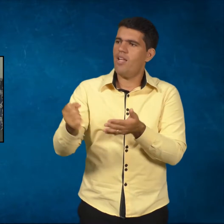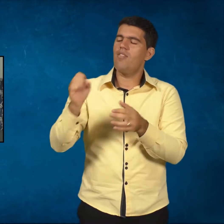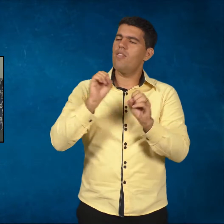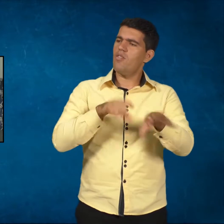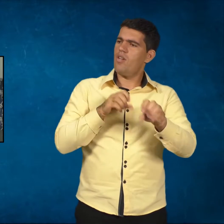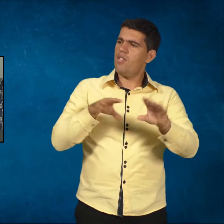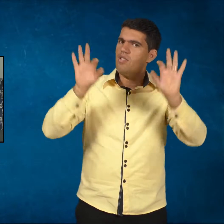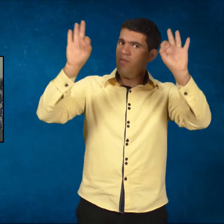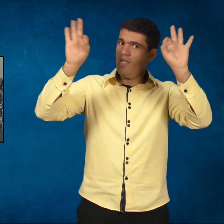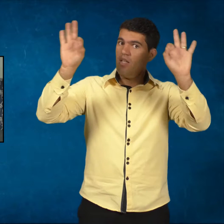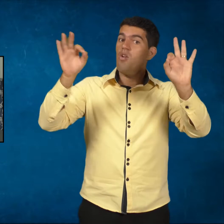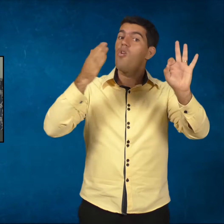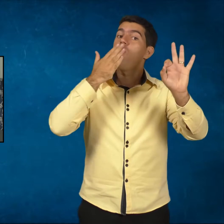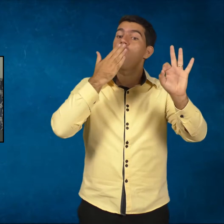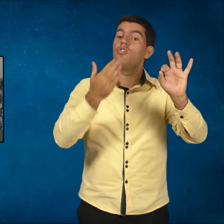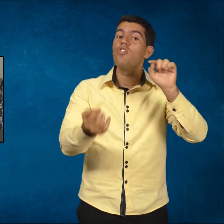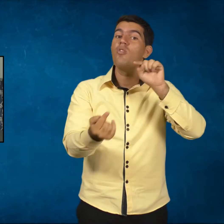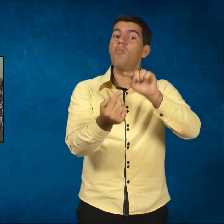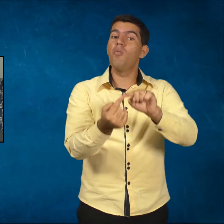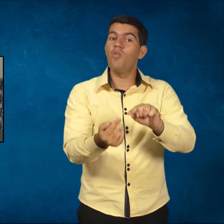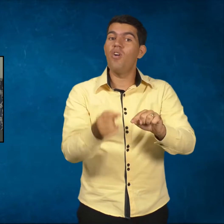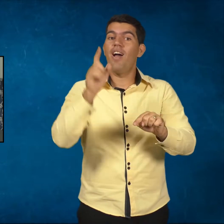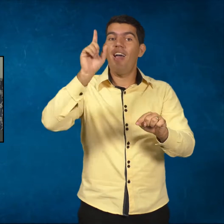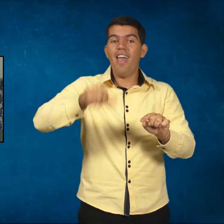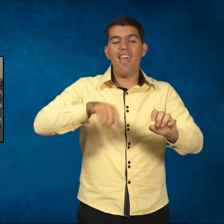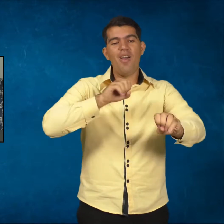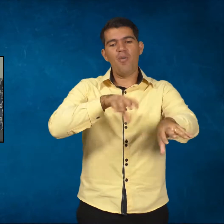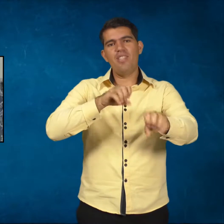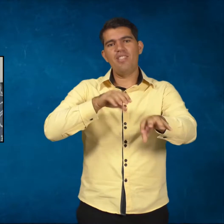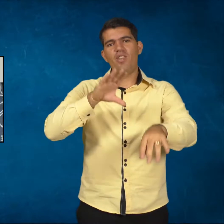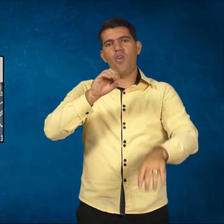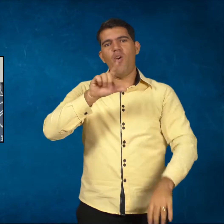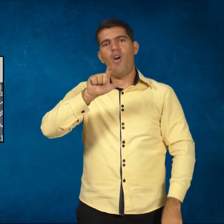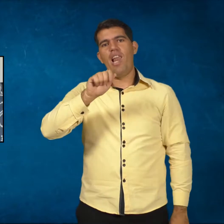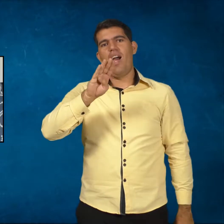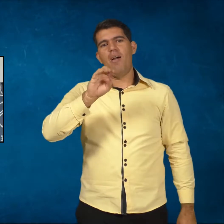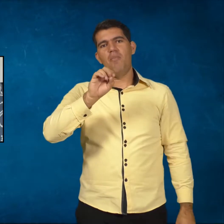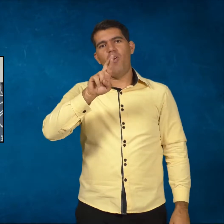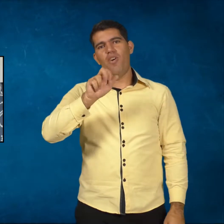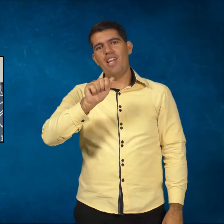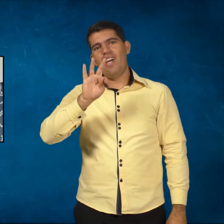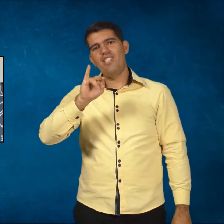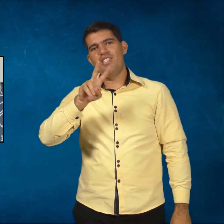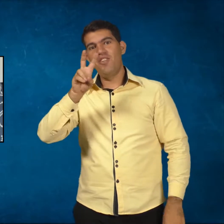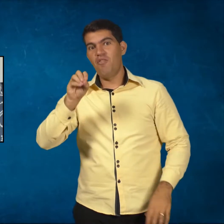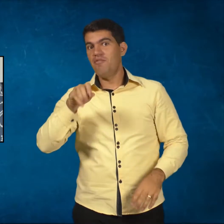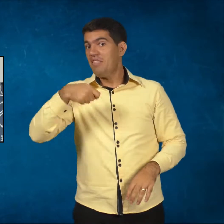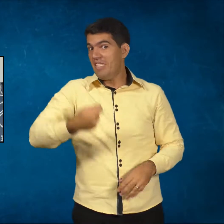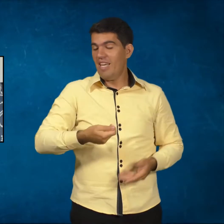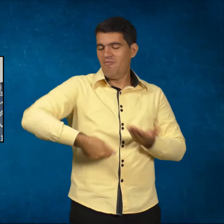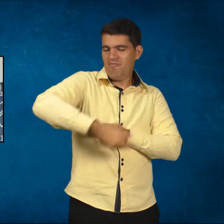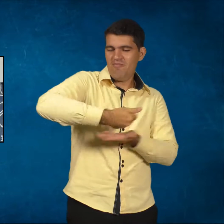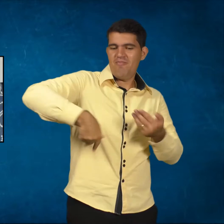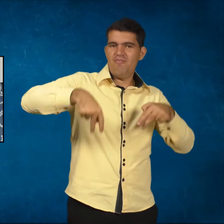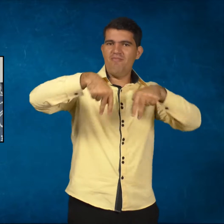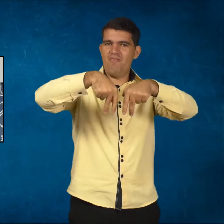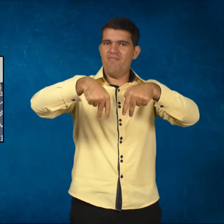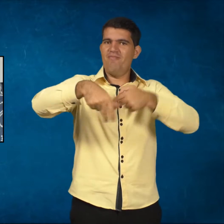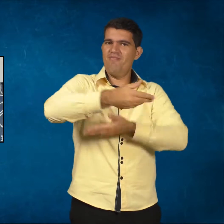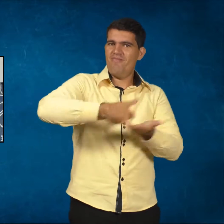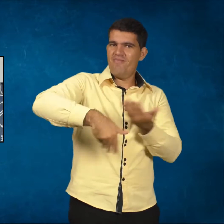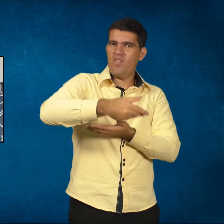especial no modelo do ensino colaborativo, que nada mais é do que o professor de